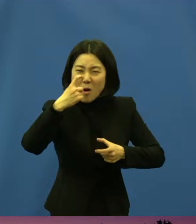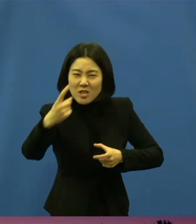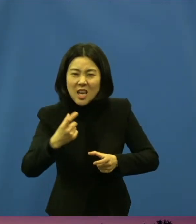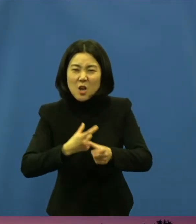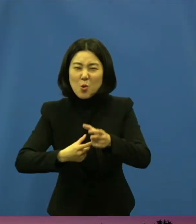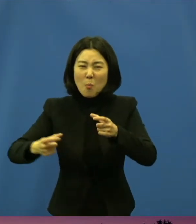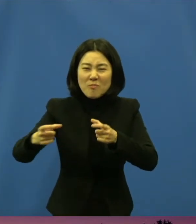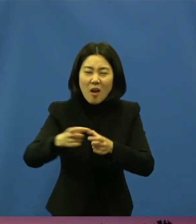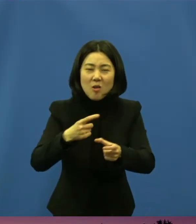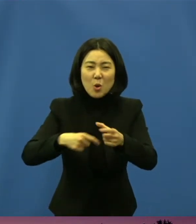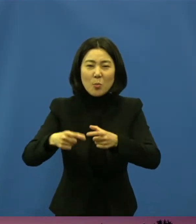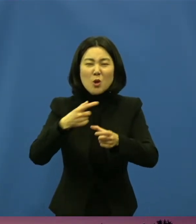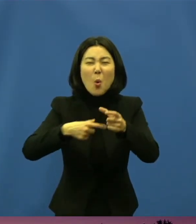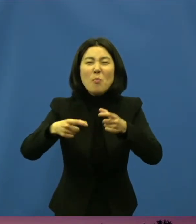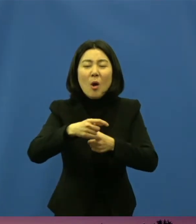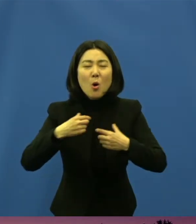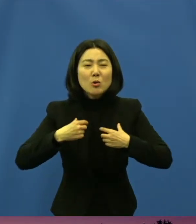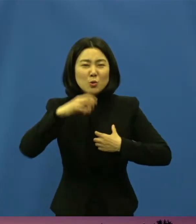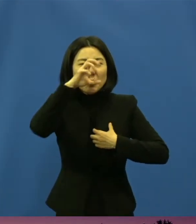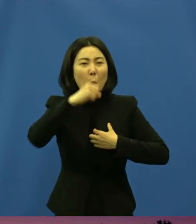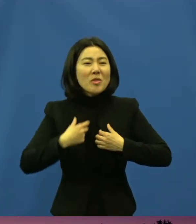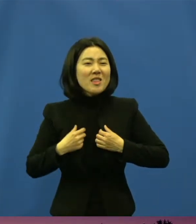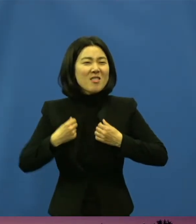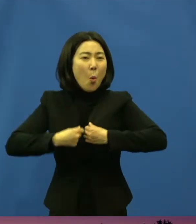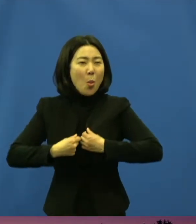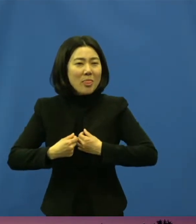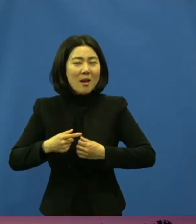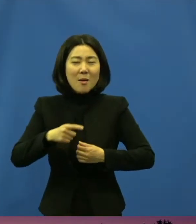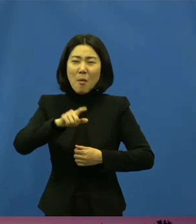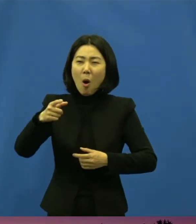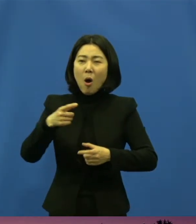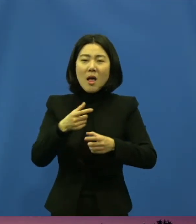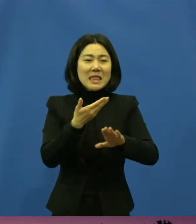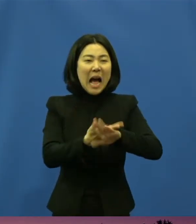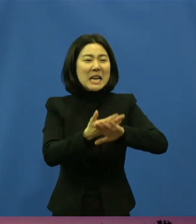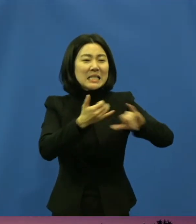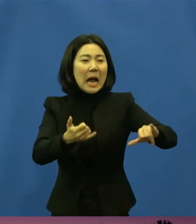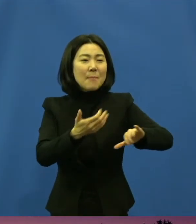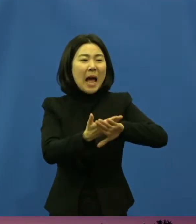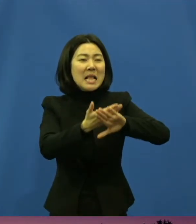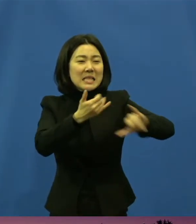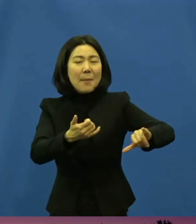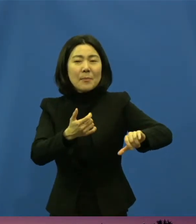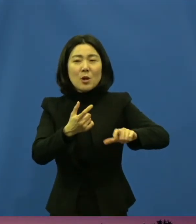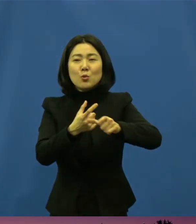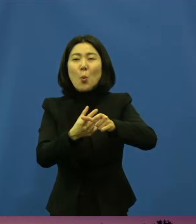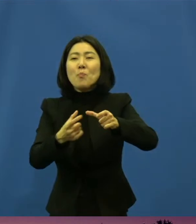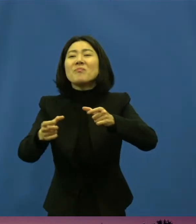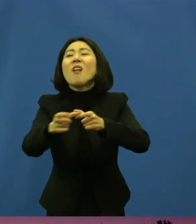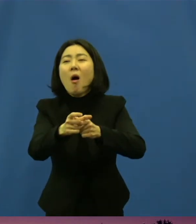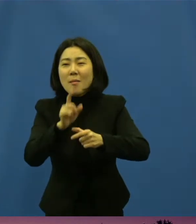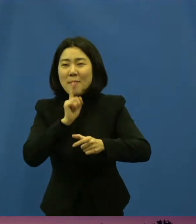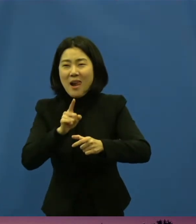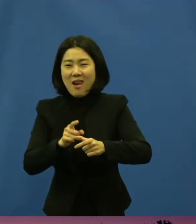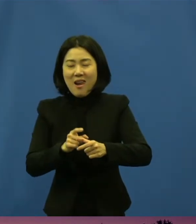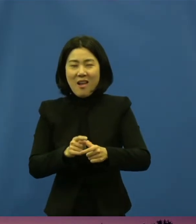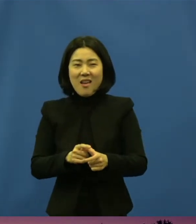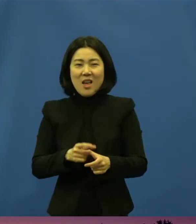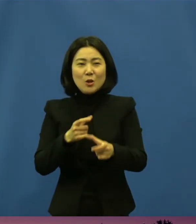여러분, 좋은 옷 입는 거 나쁘지 않아요. 좋은 옷 입으면 되죠. 근데 문제는